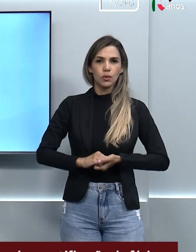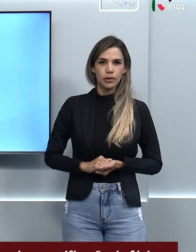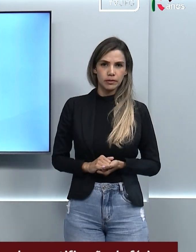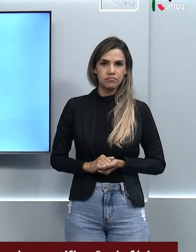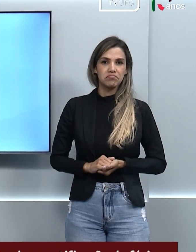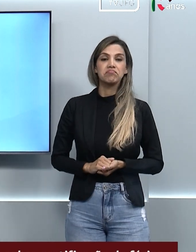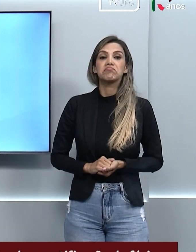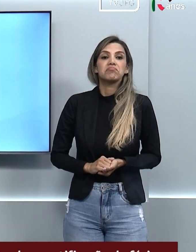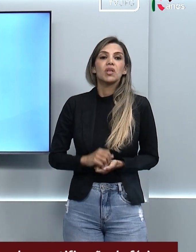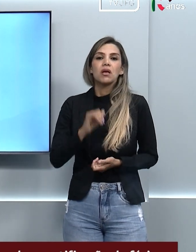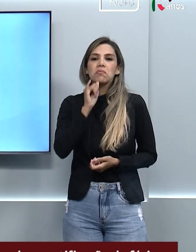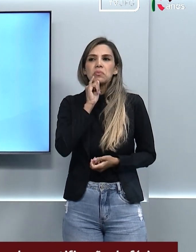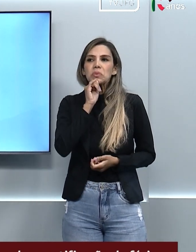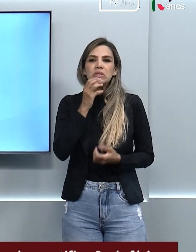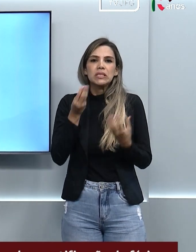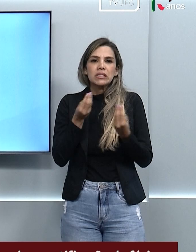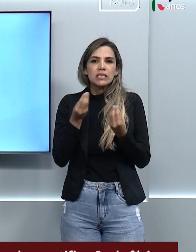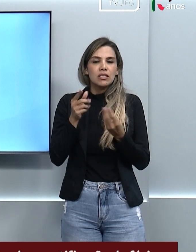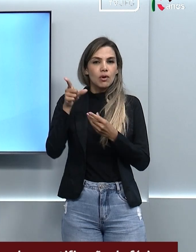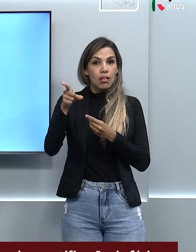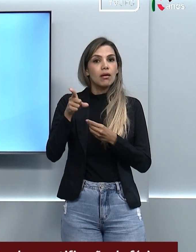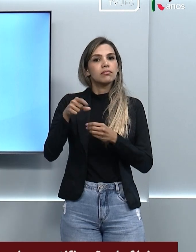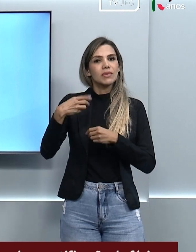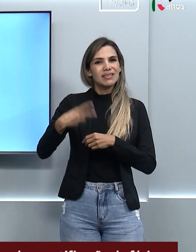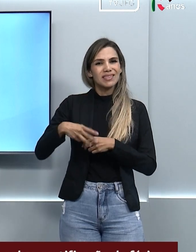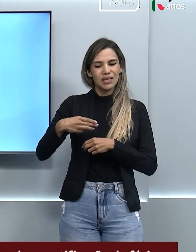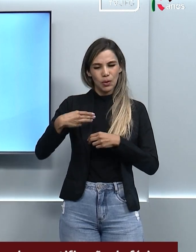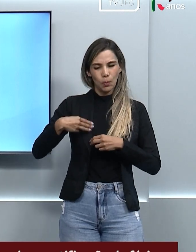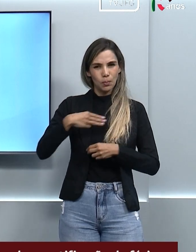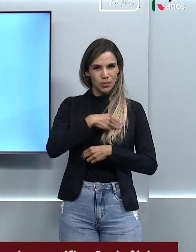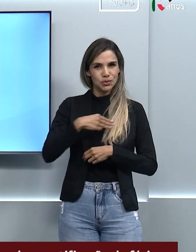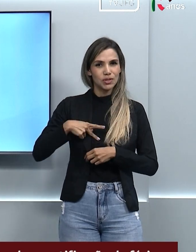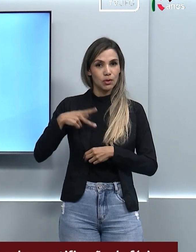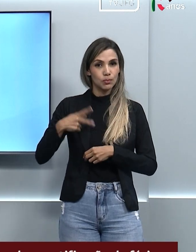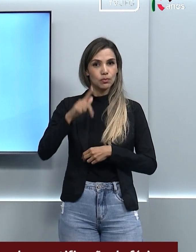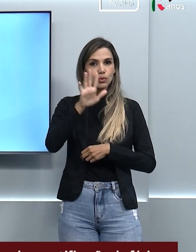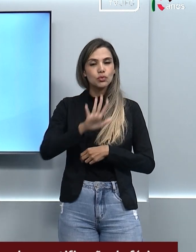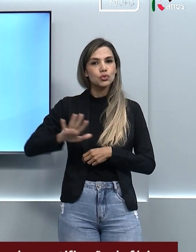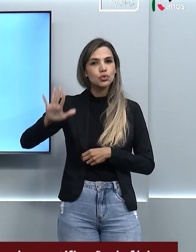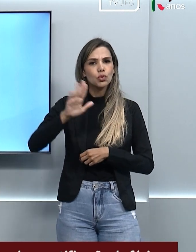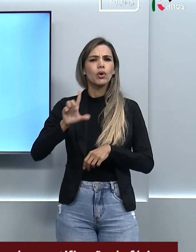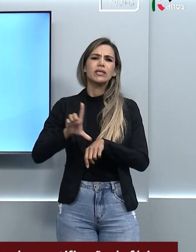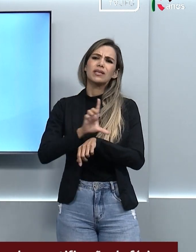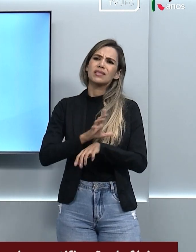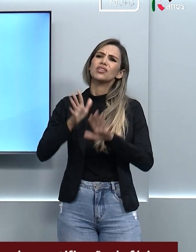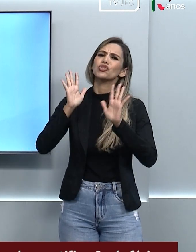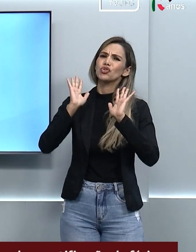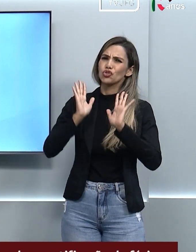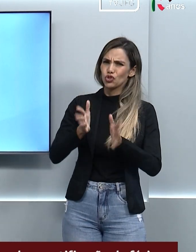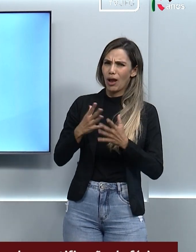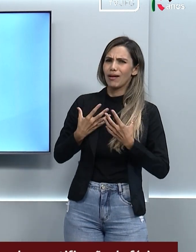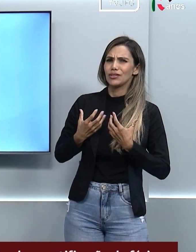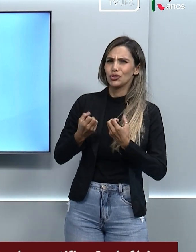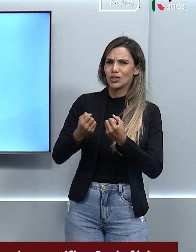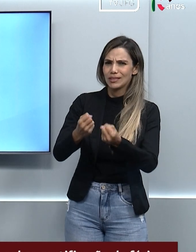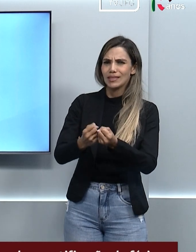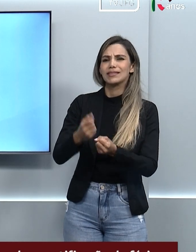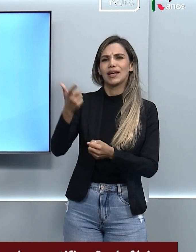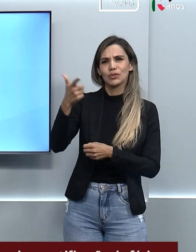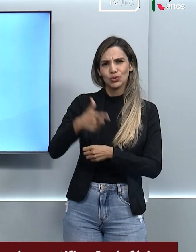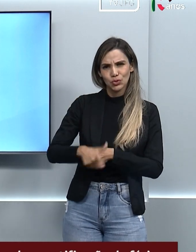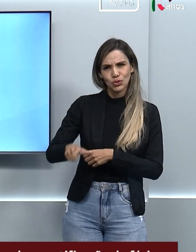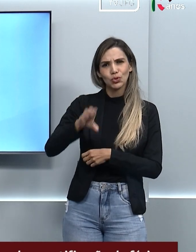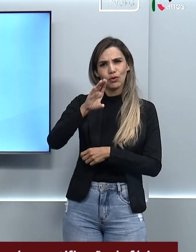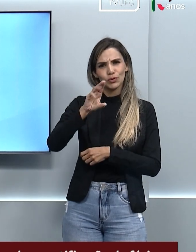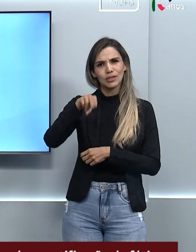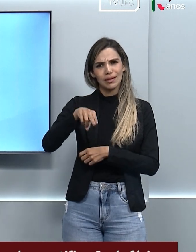simetria. Foi alegado que o Ministério Público de Goiás já tinha adotado uma medida semelhante e que deveria ser adotada, então, no Tribunal de